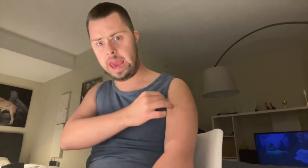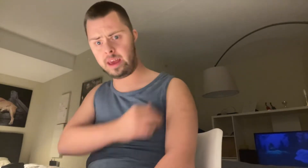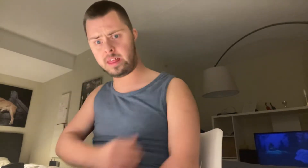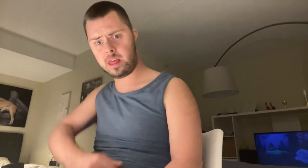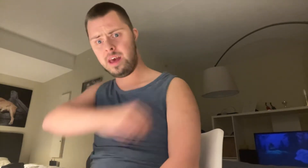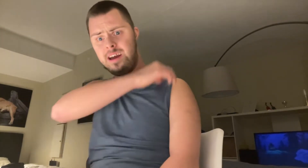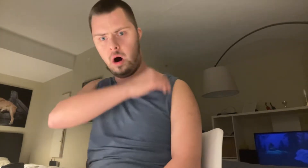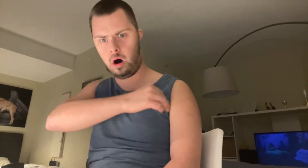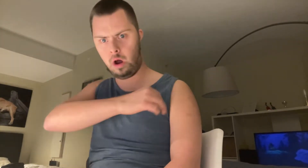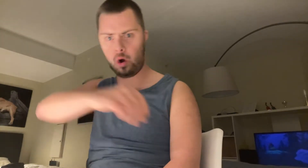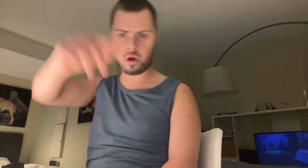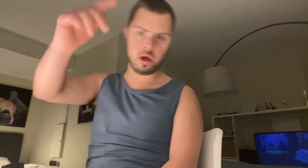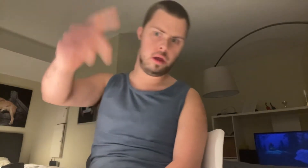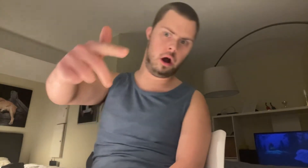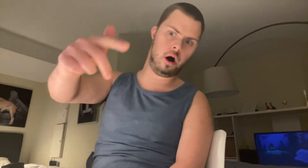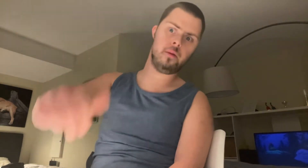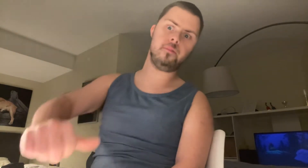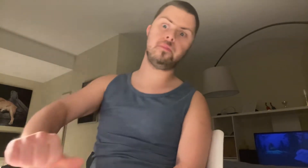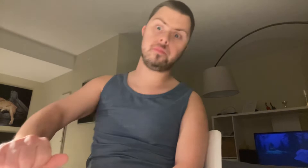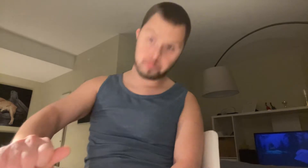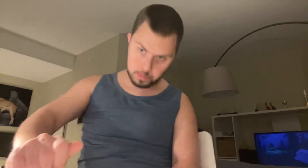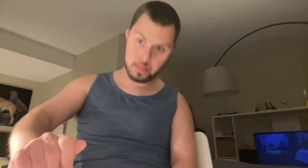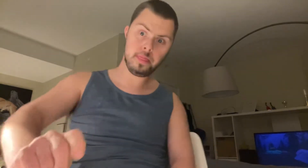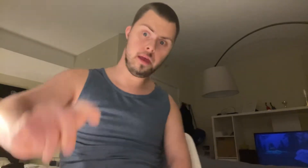236 har jag. Ja.